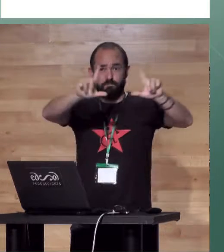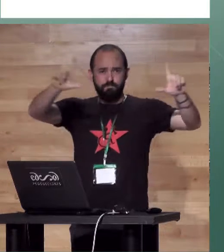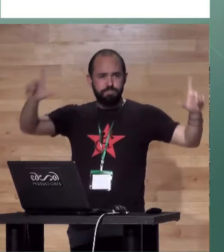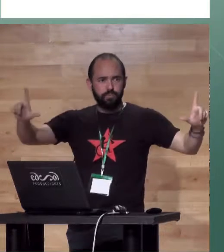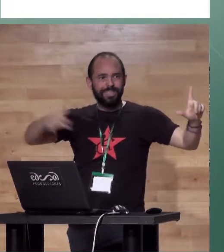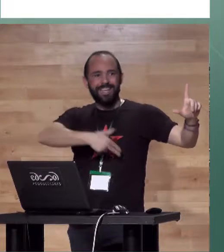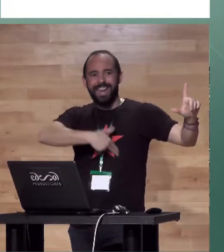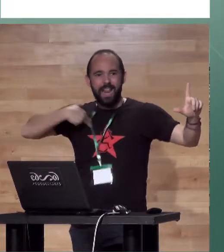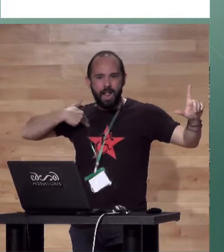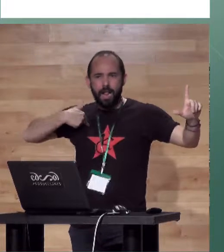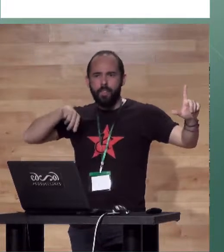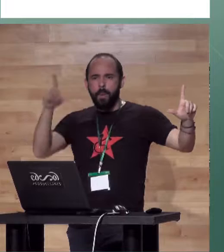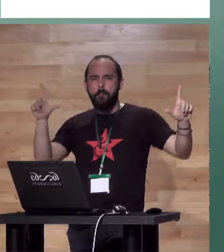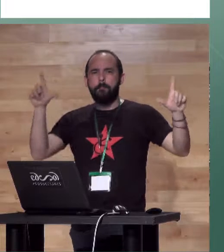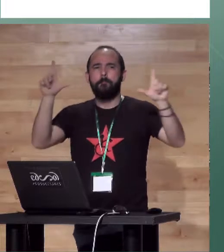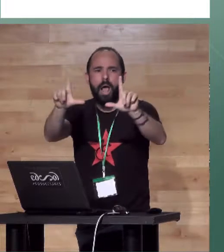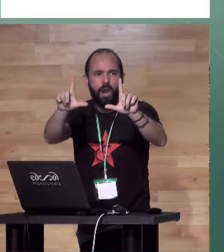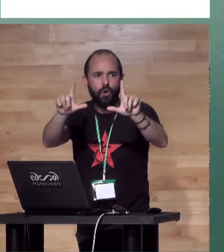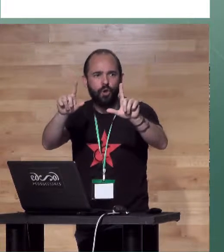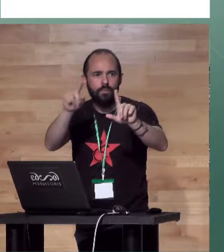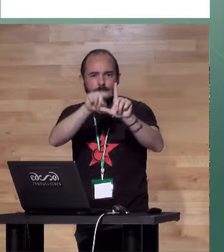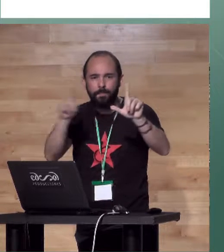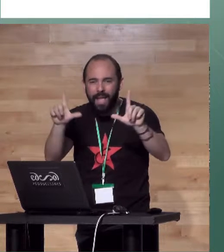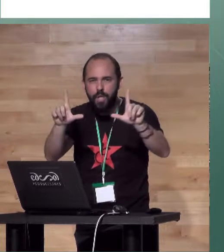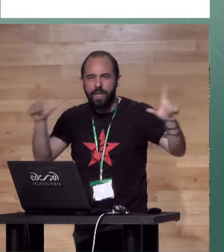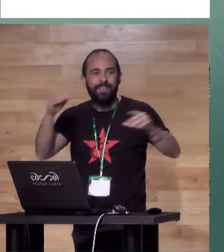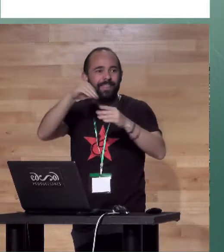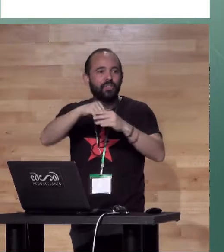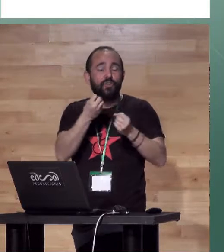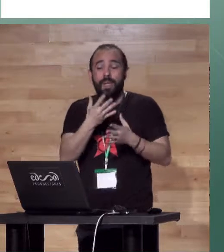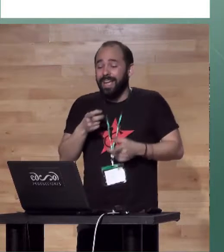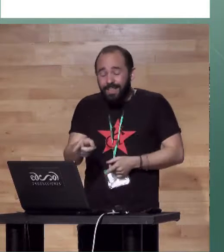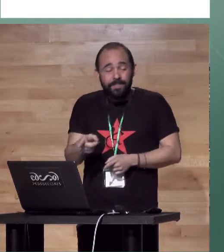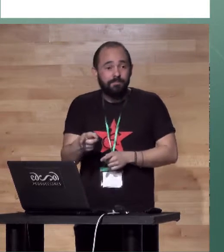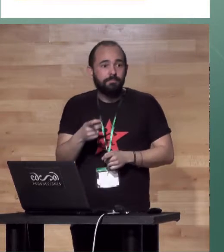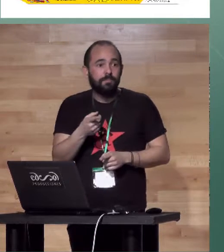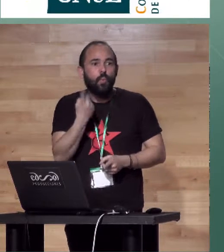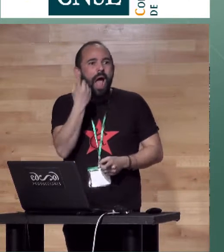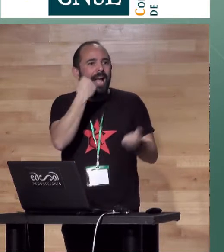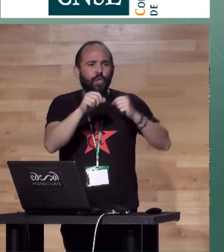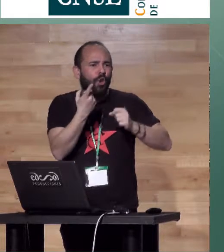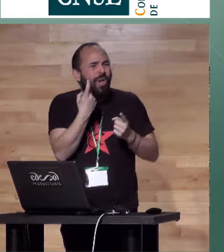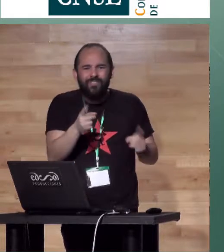de la grabación, los planos, plano general, plano más corto.